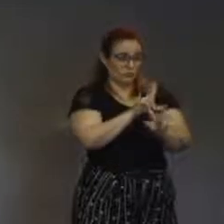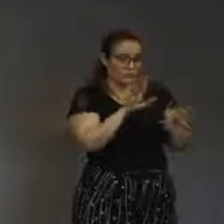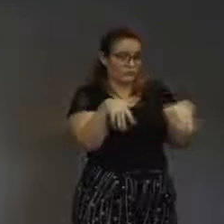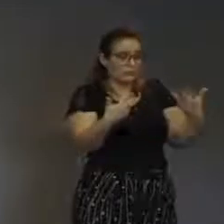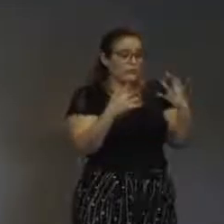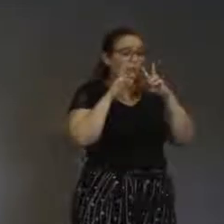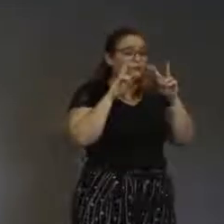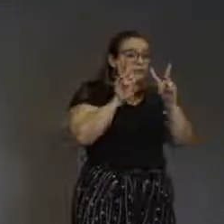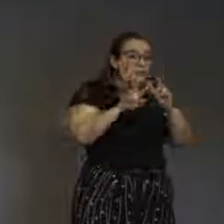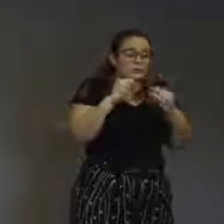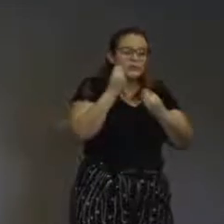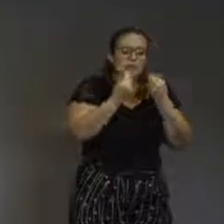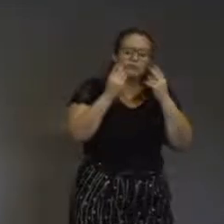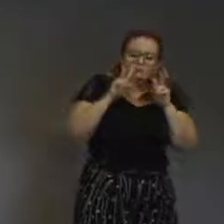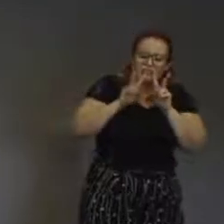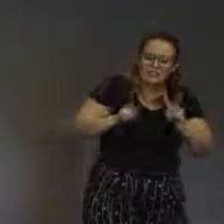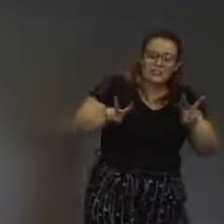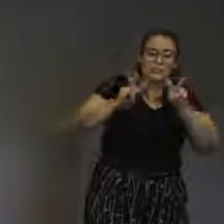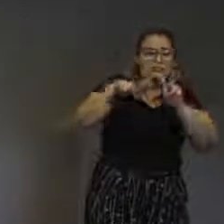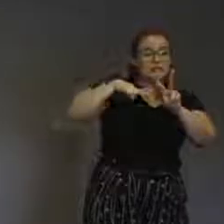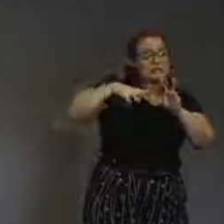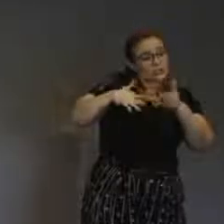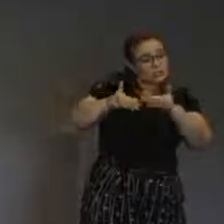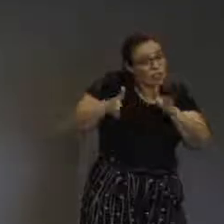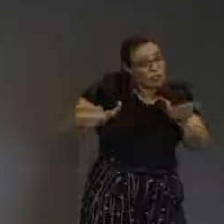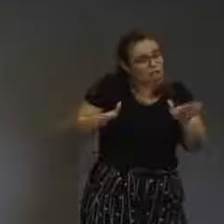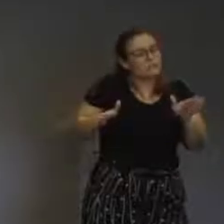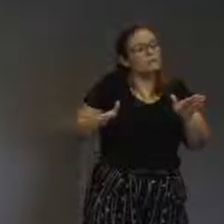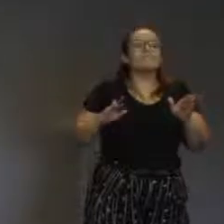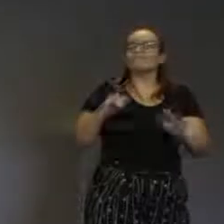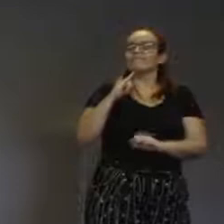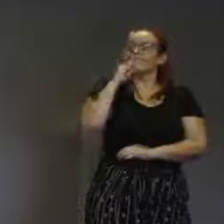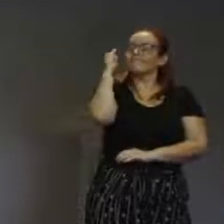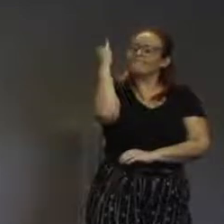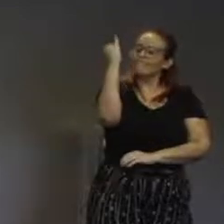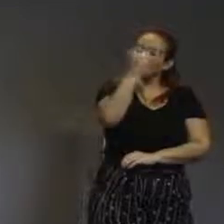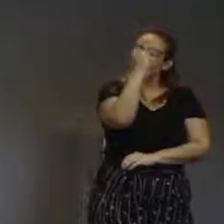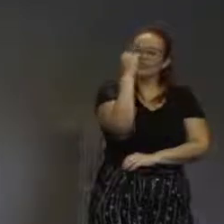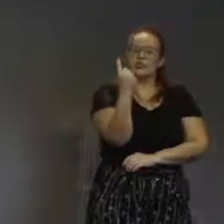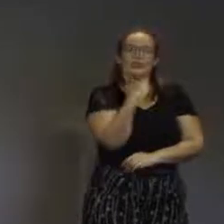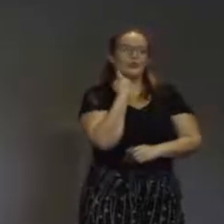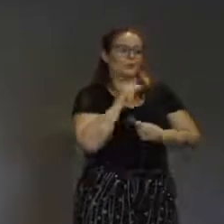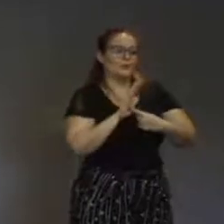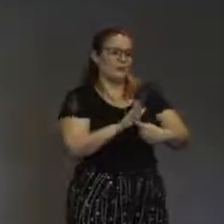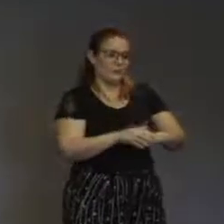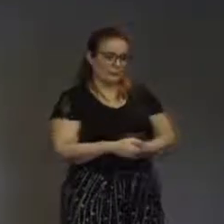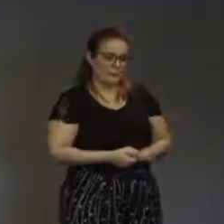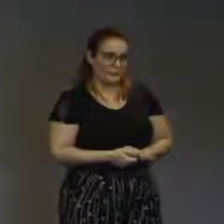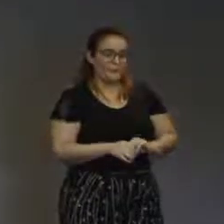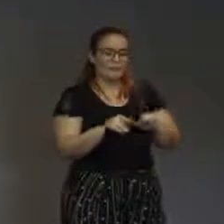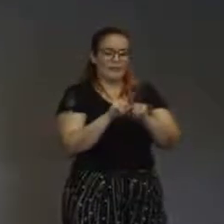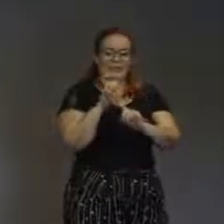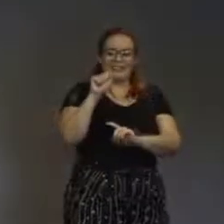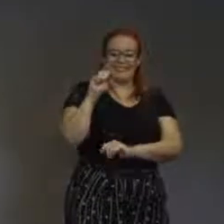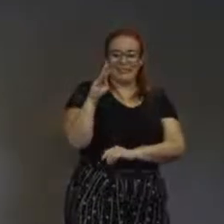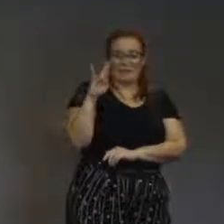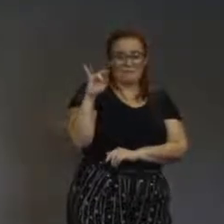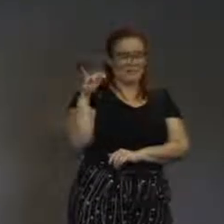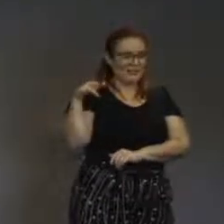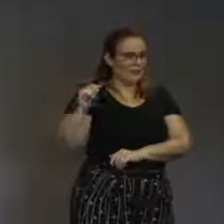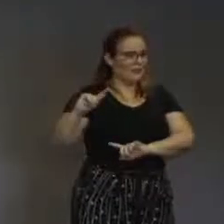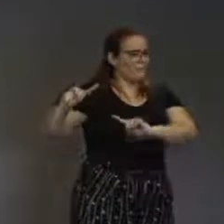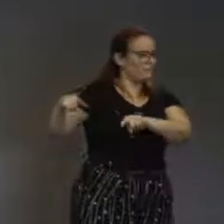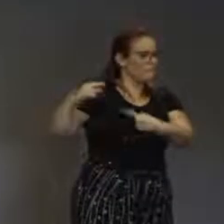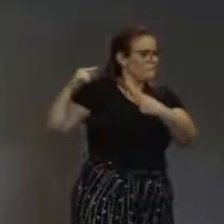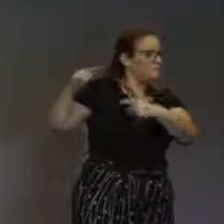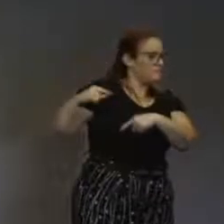talvez um pouco mais ampla, é super importante da gente trazer aqui. E a Sabrina, conforme ia provocando a gente nas últimas